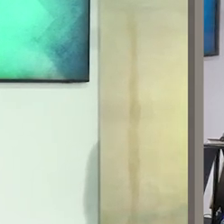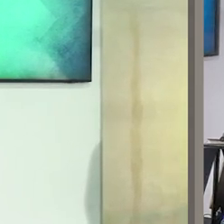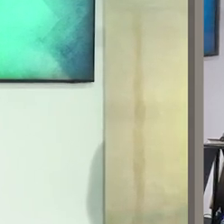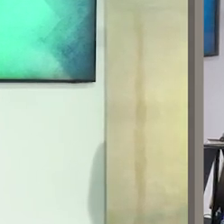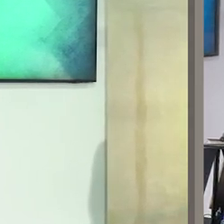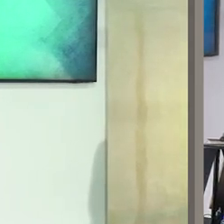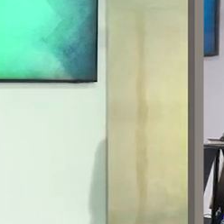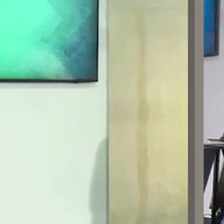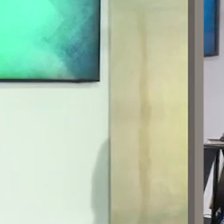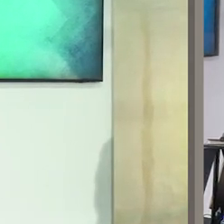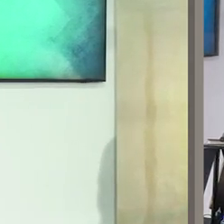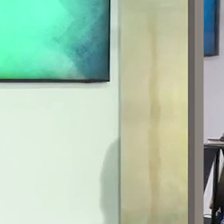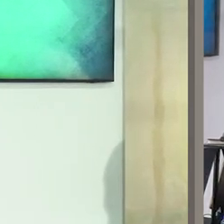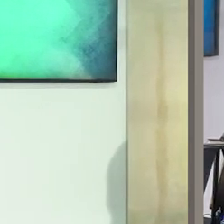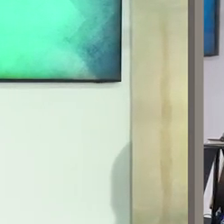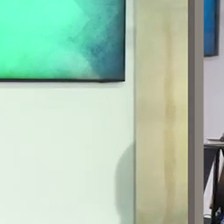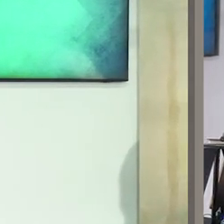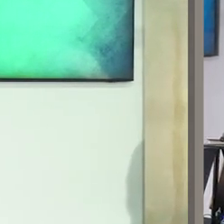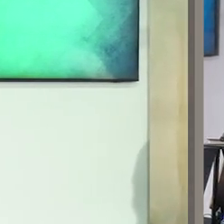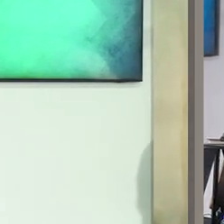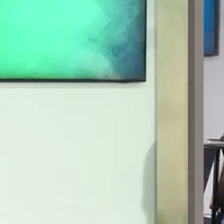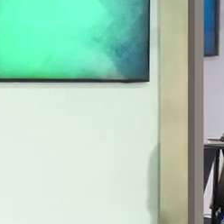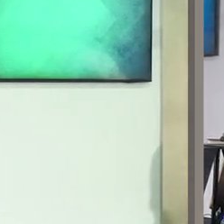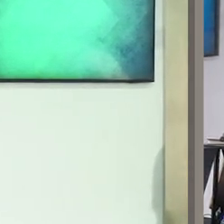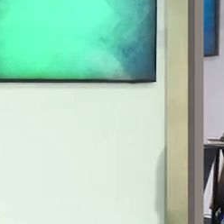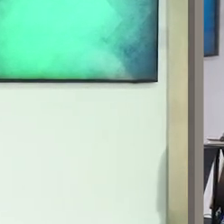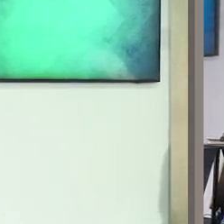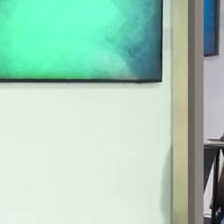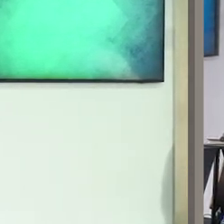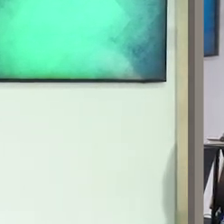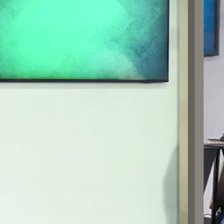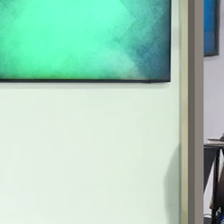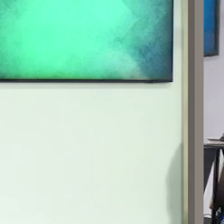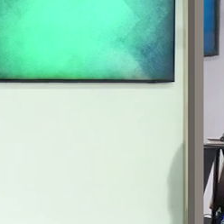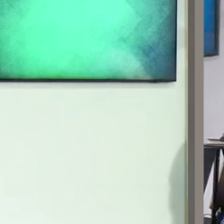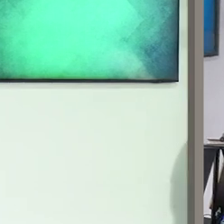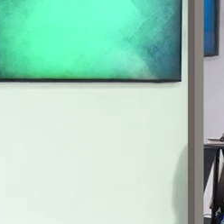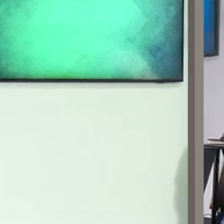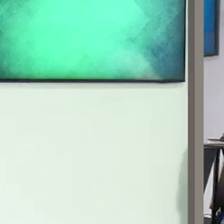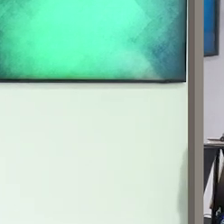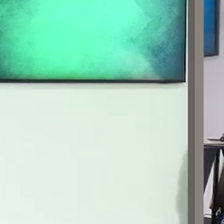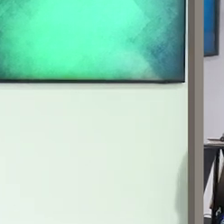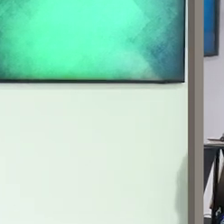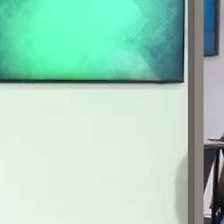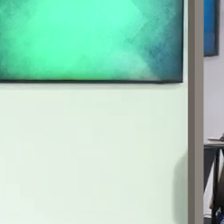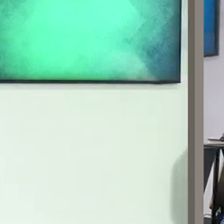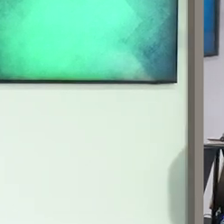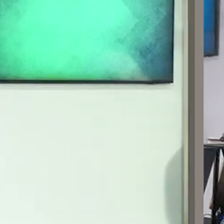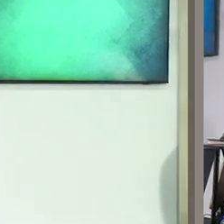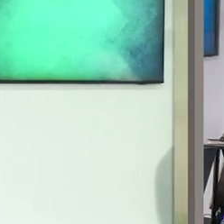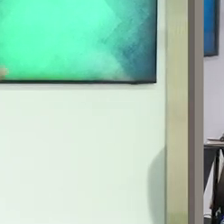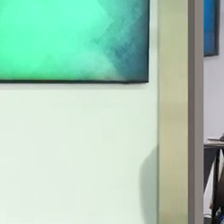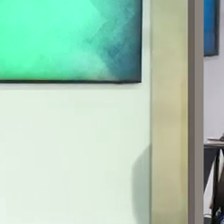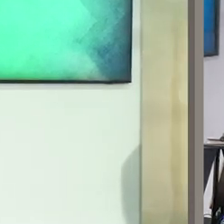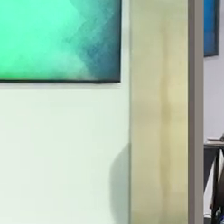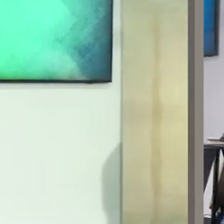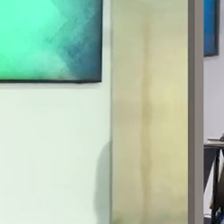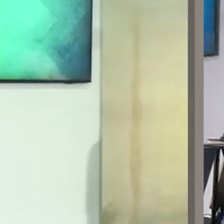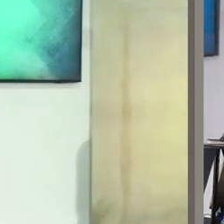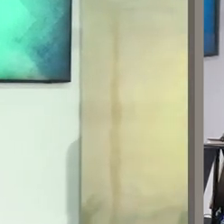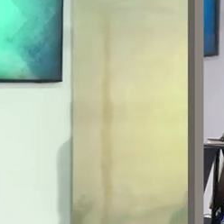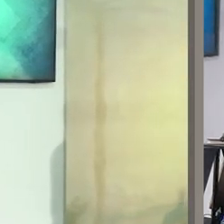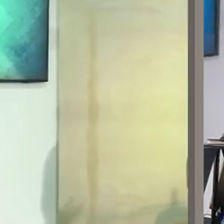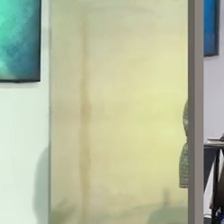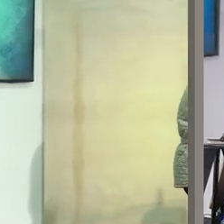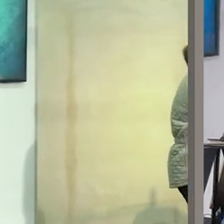sê, ons moet hierdie kinders wen vir Jesus, en ons moet doelbewuste plan hê daarvoor. Kom ek skets net gou vir